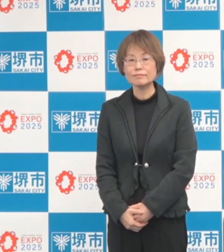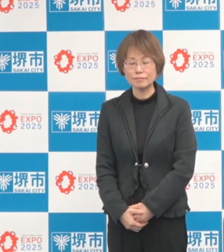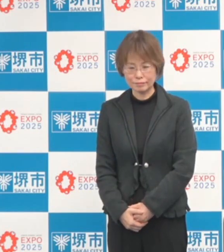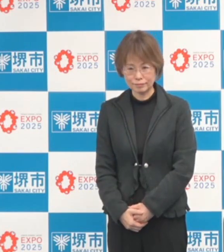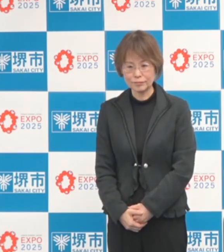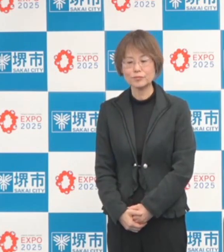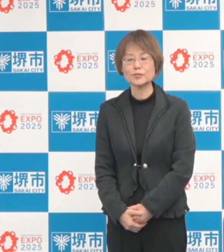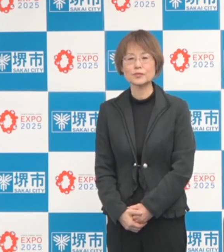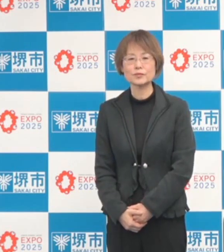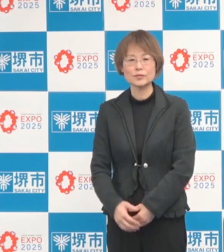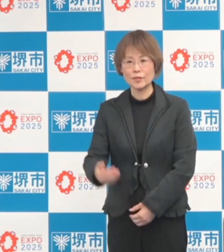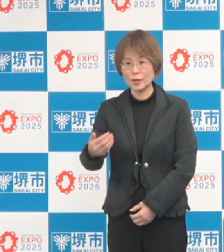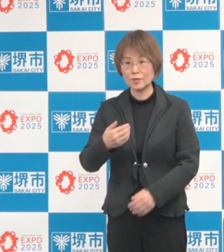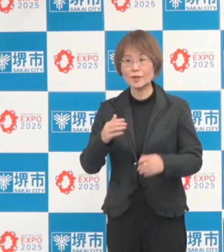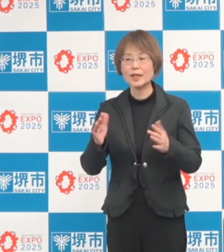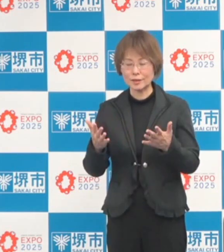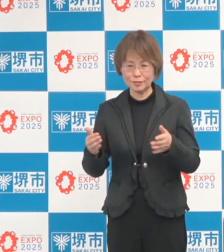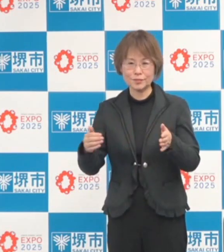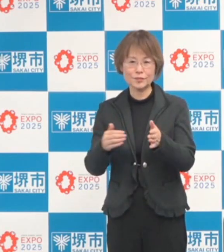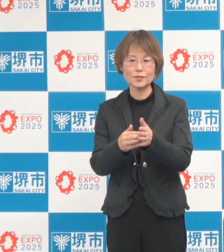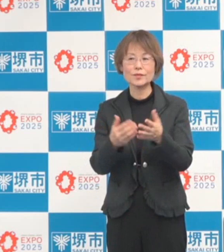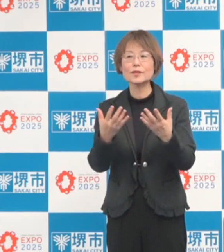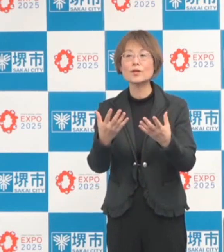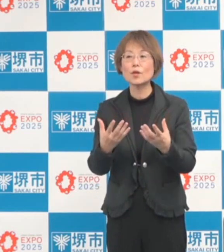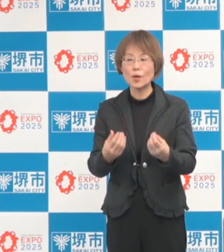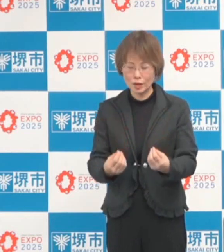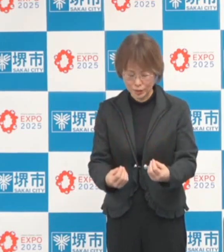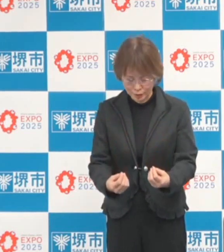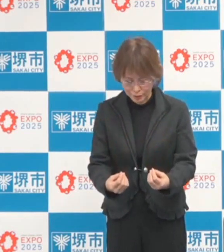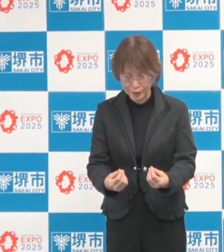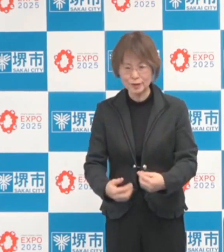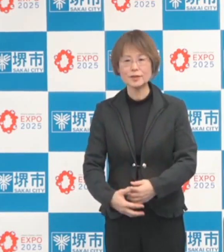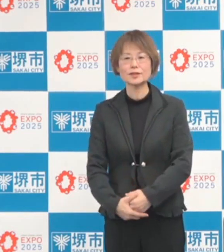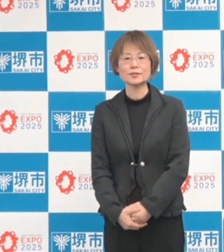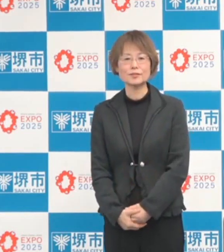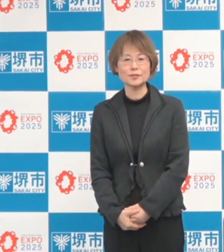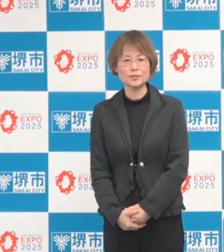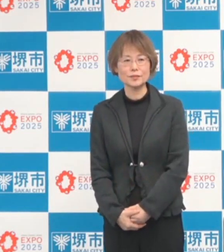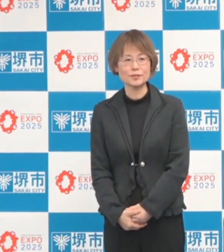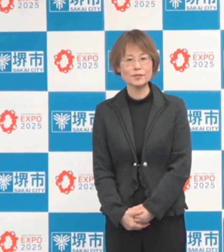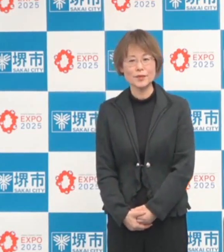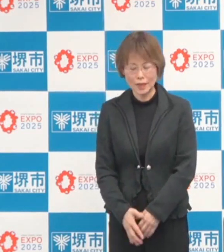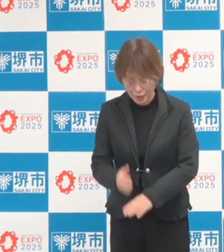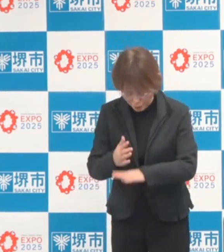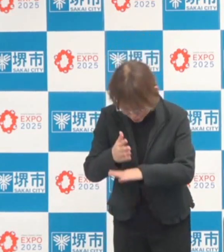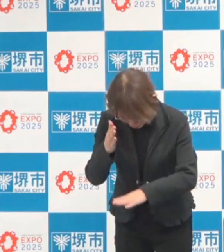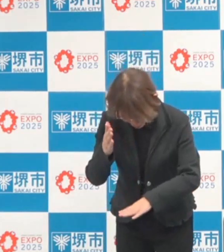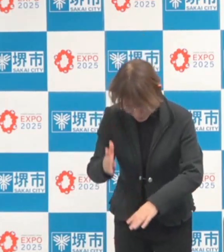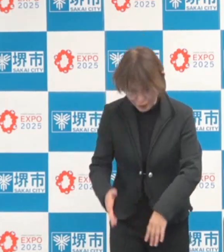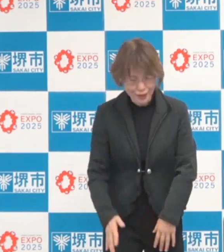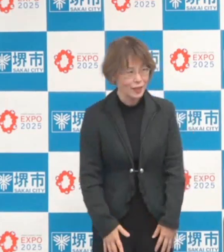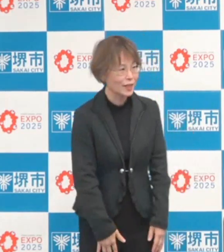それではご質問がないようですので、これにて市長記者会見終了させていただきます。 はい、ありがとうございました。